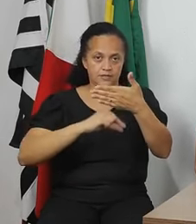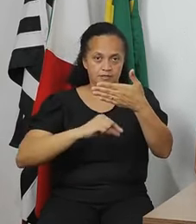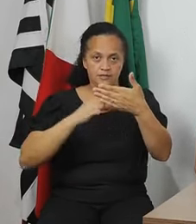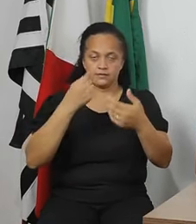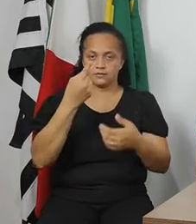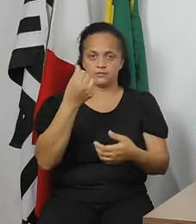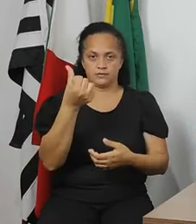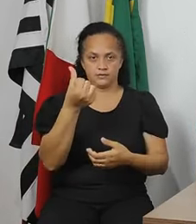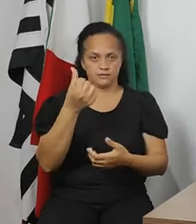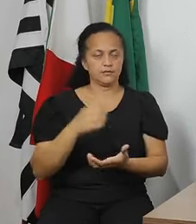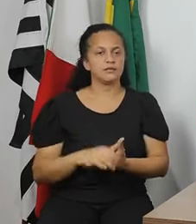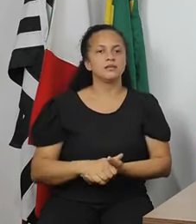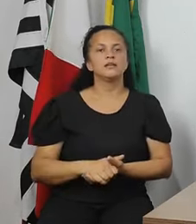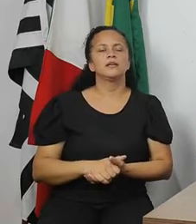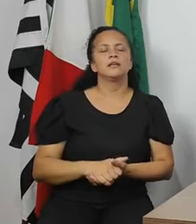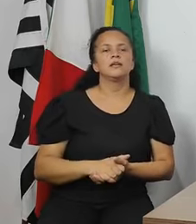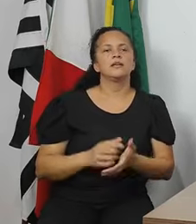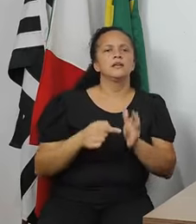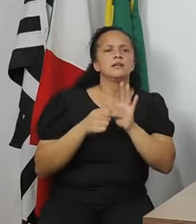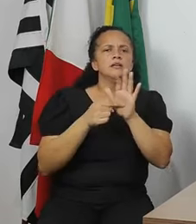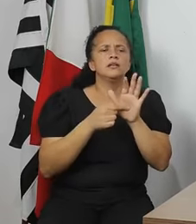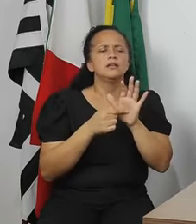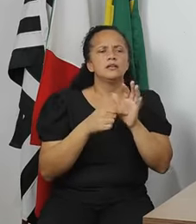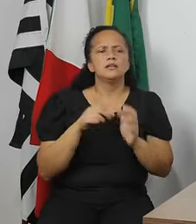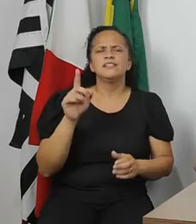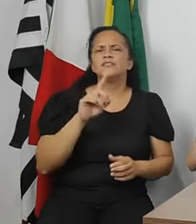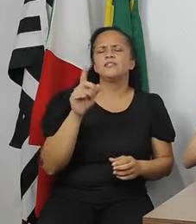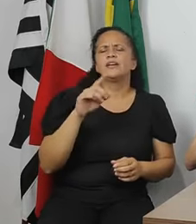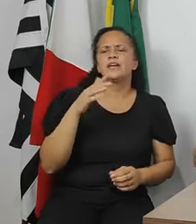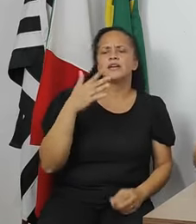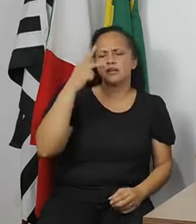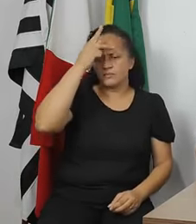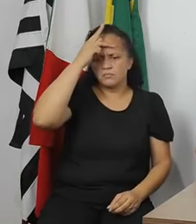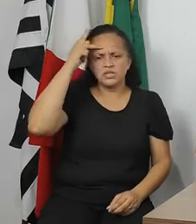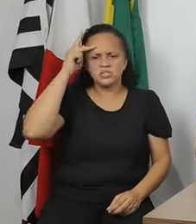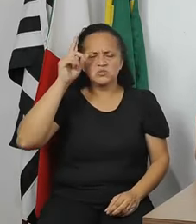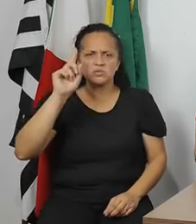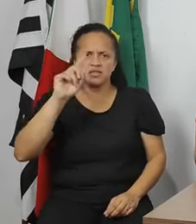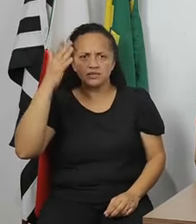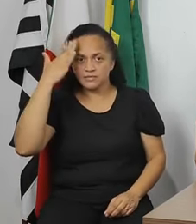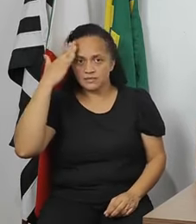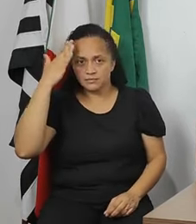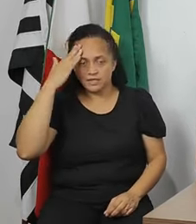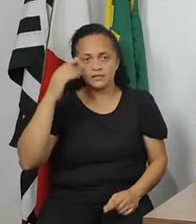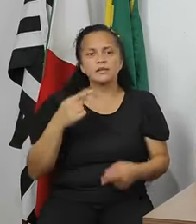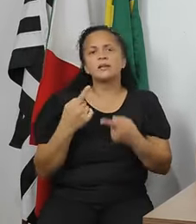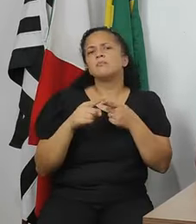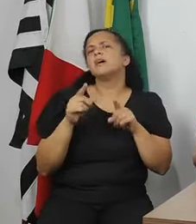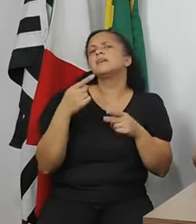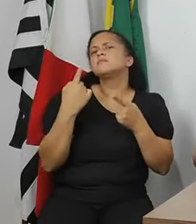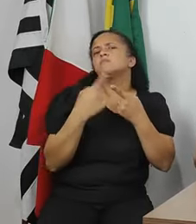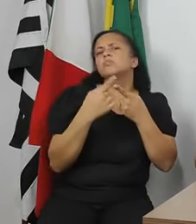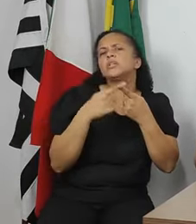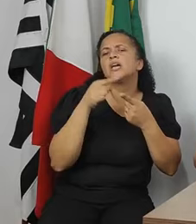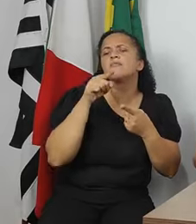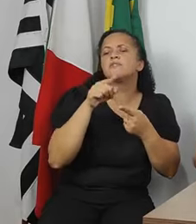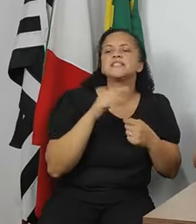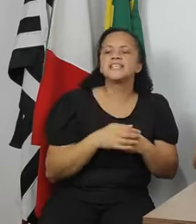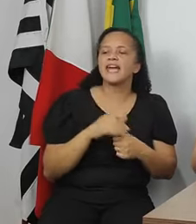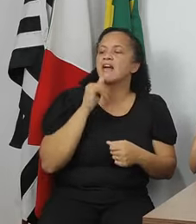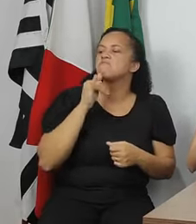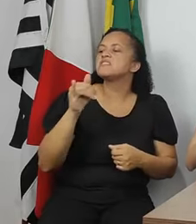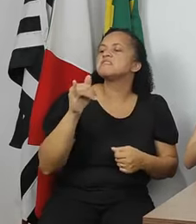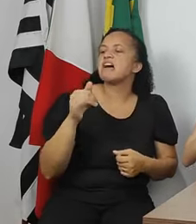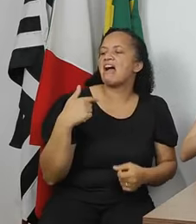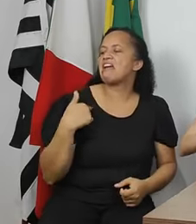sobre os outros não podem saberem, mas qual que é a intenção dos outros saberem? Quando você fala sobre o jejum, qual